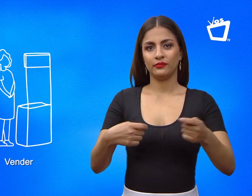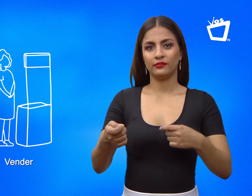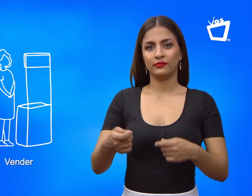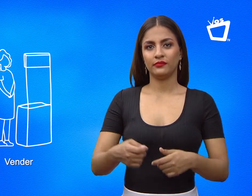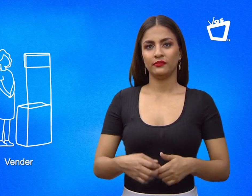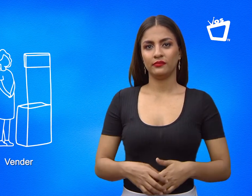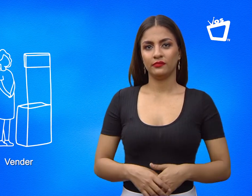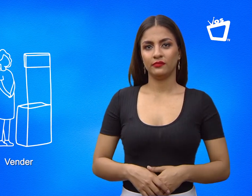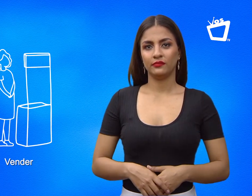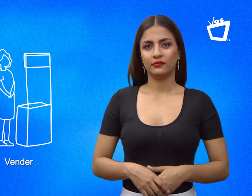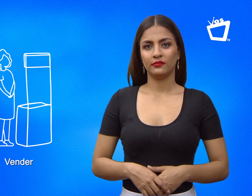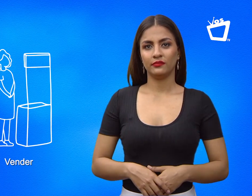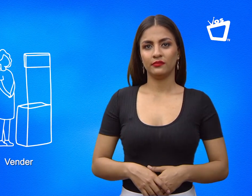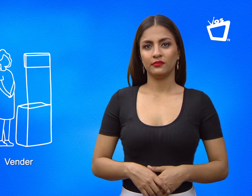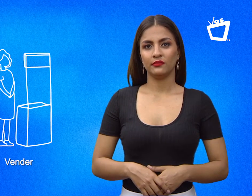Vender.